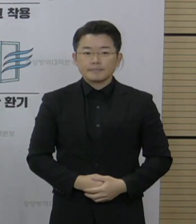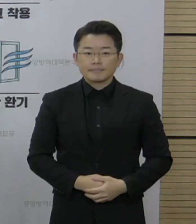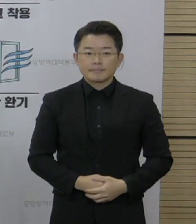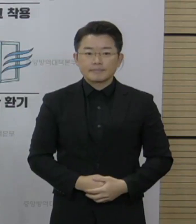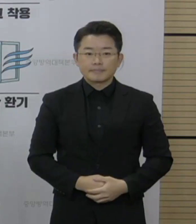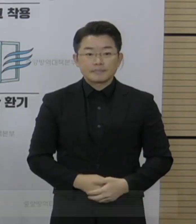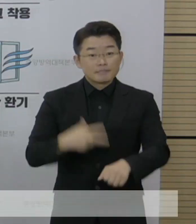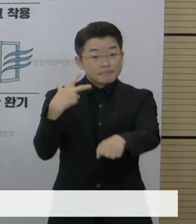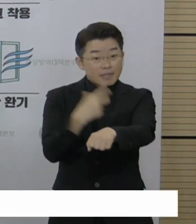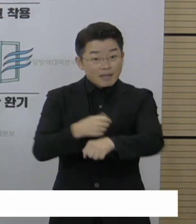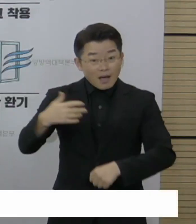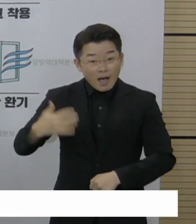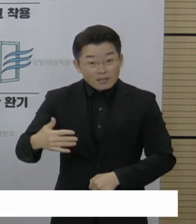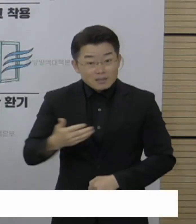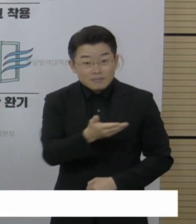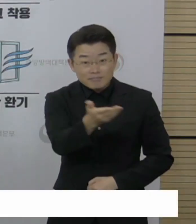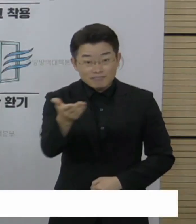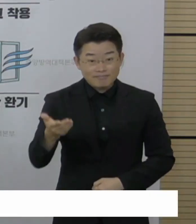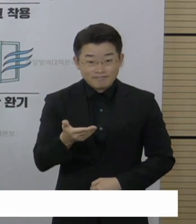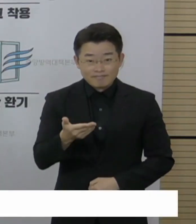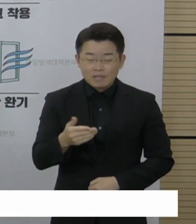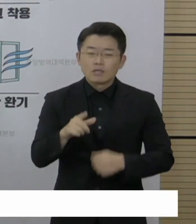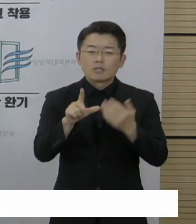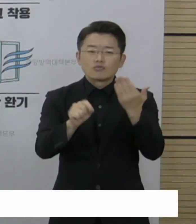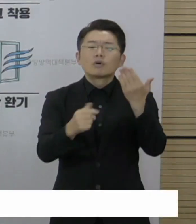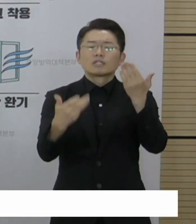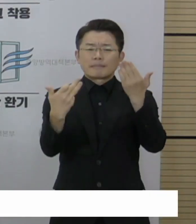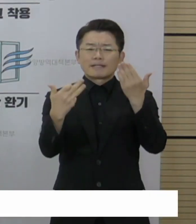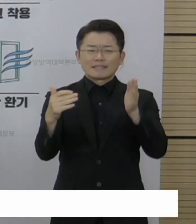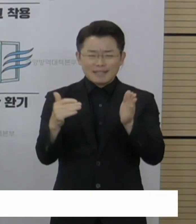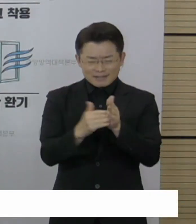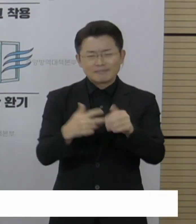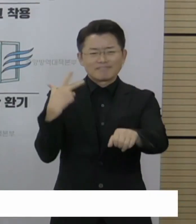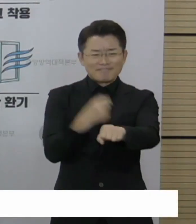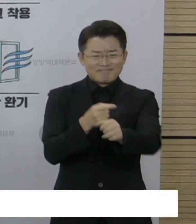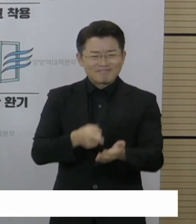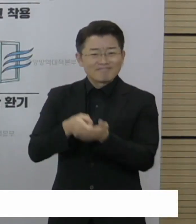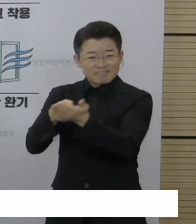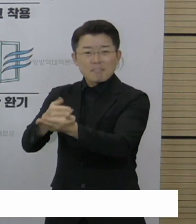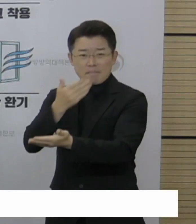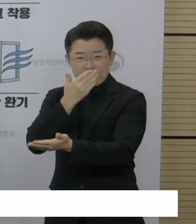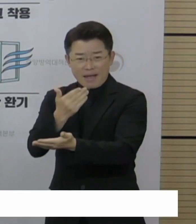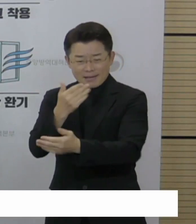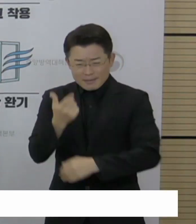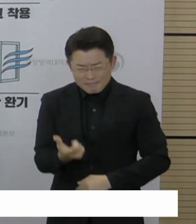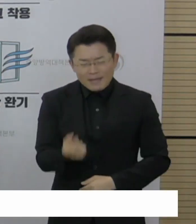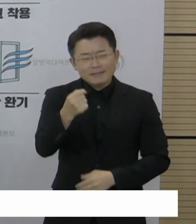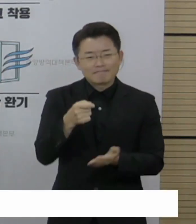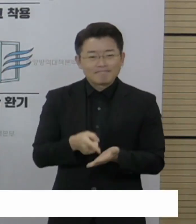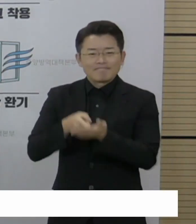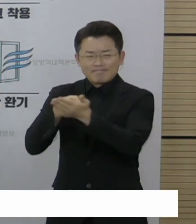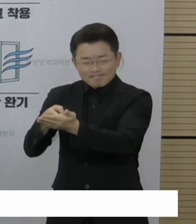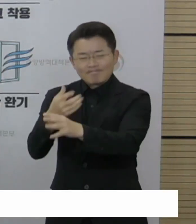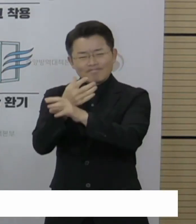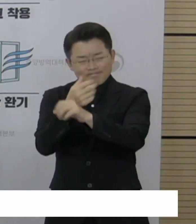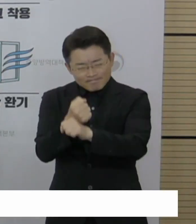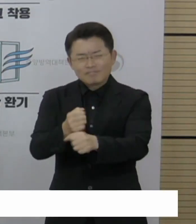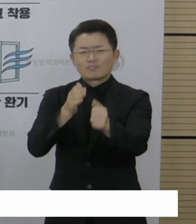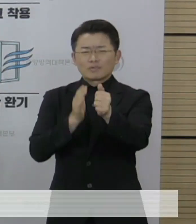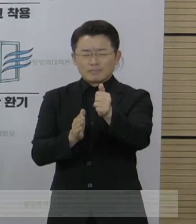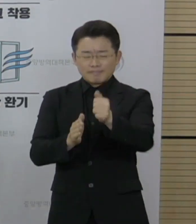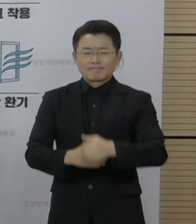아직까지 약하지 않으신 분들은 9월 18일까지 예약이 가능하니 가급적 빨리 예약을 완료하여